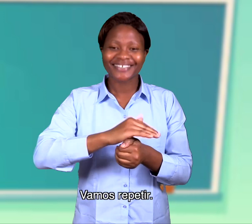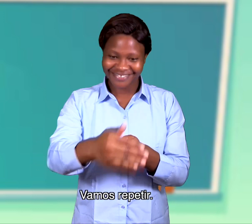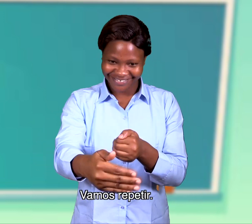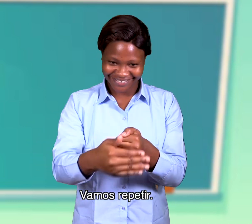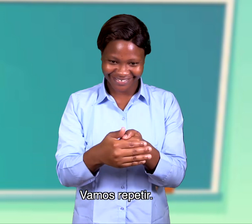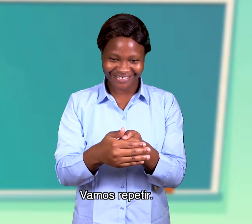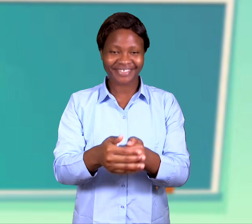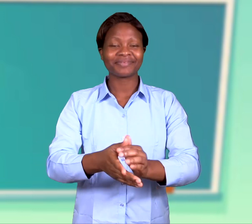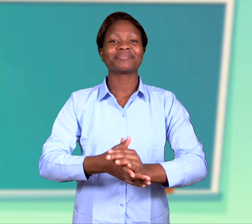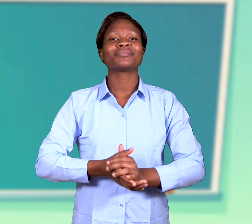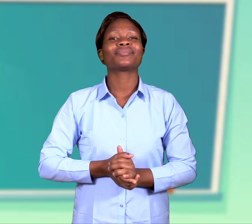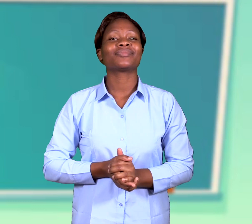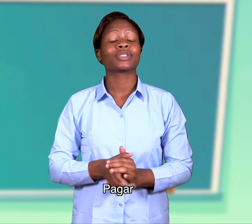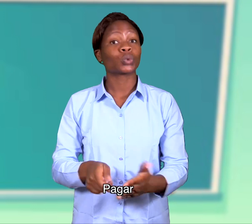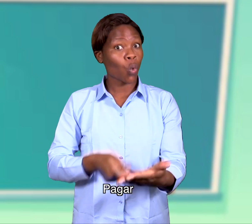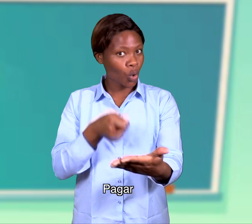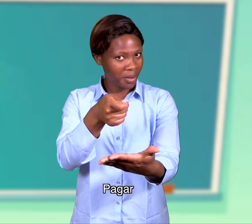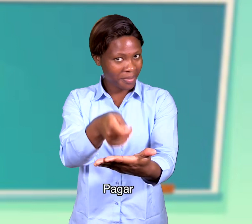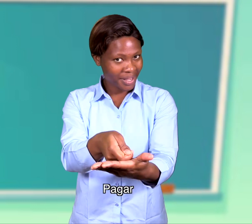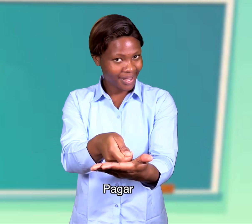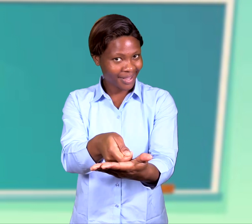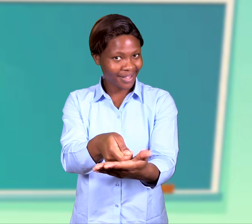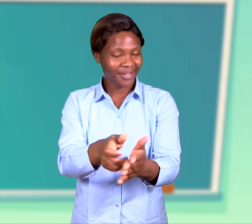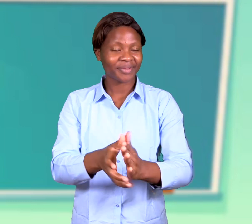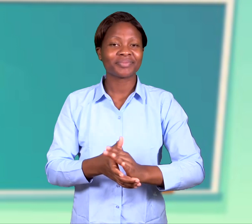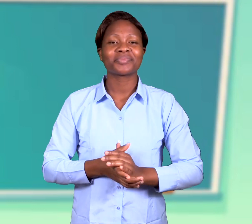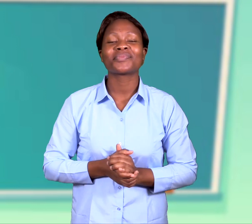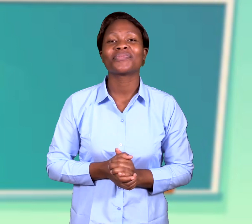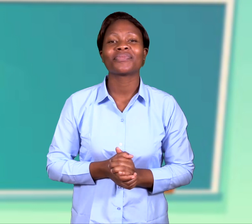Vamos repetir? Pagar,